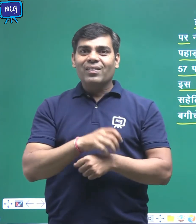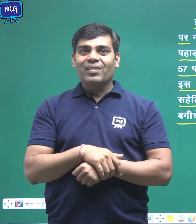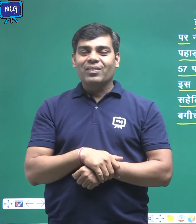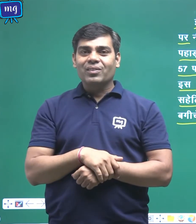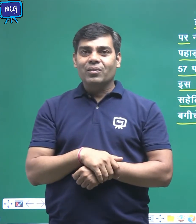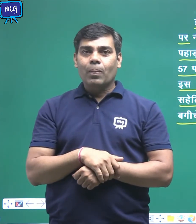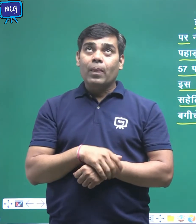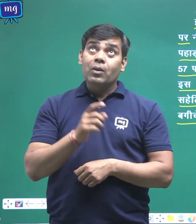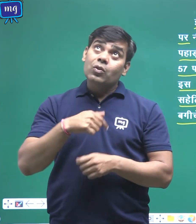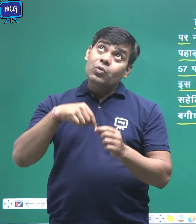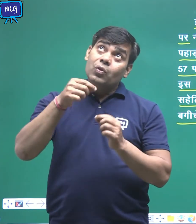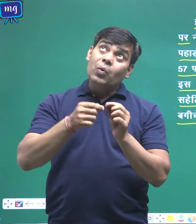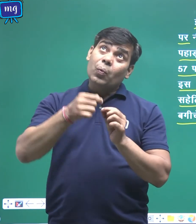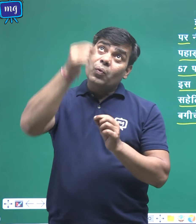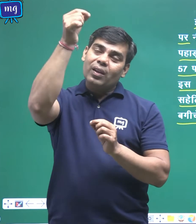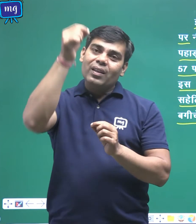जिसकी ऊंचाई